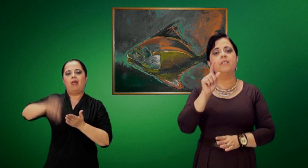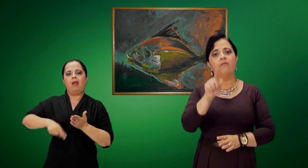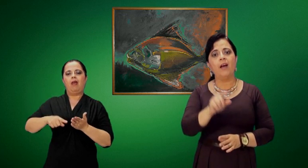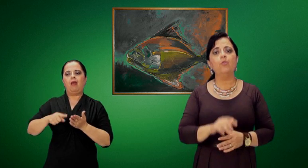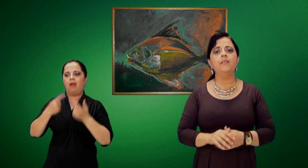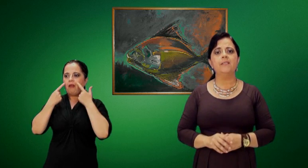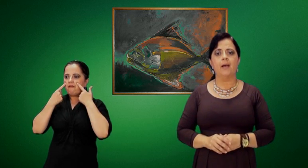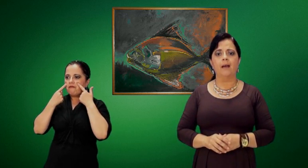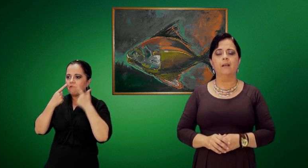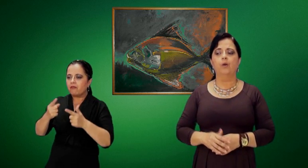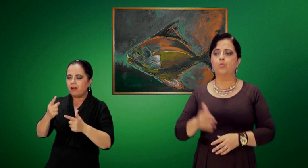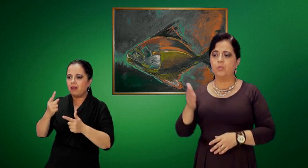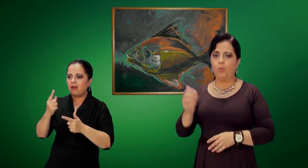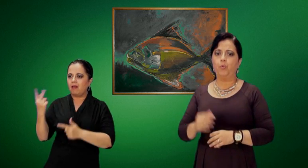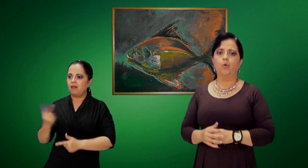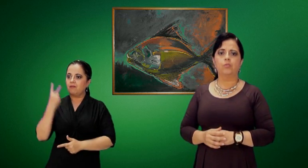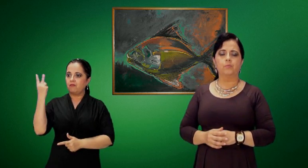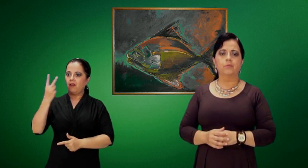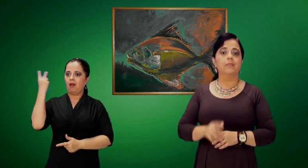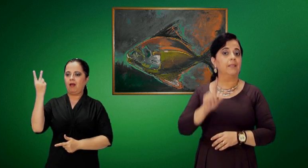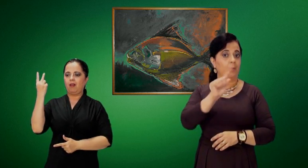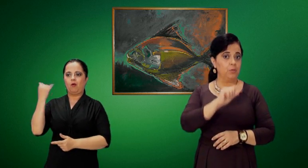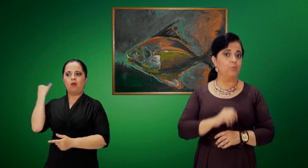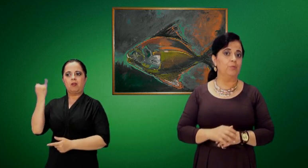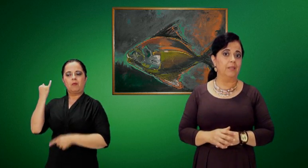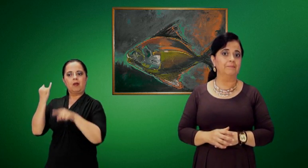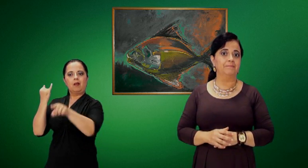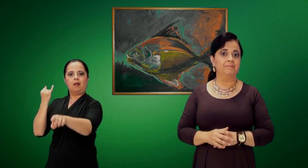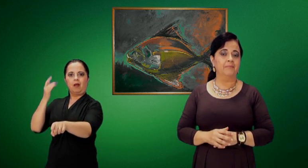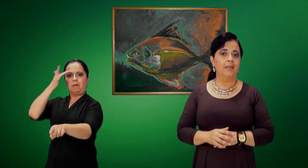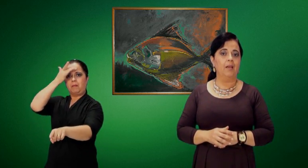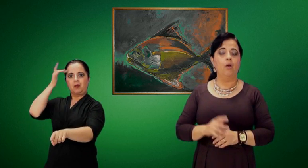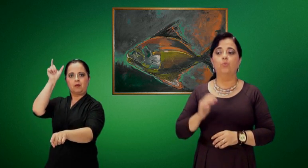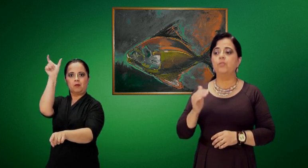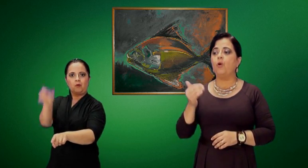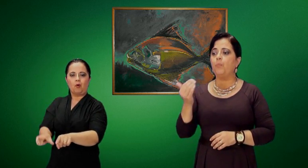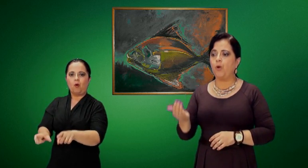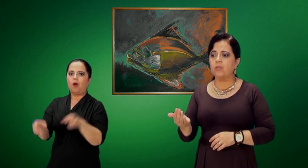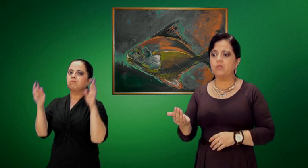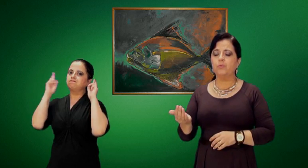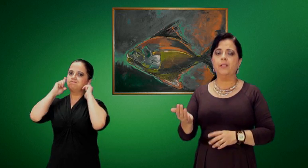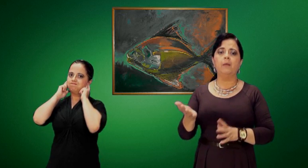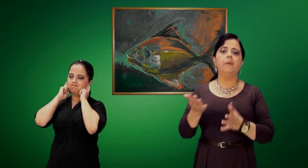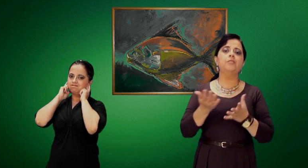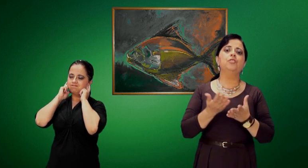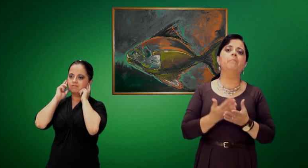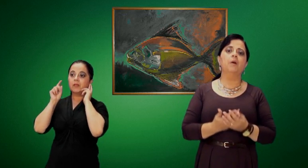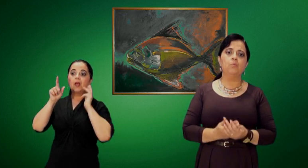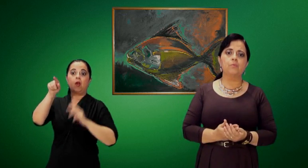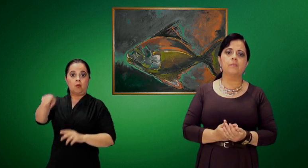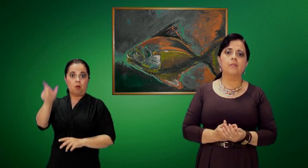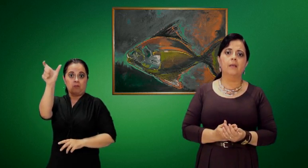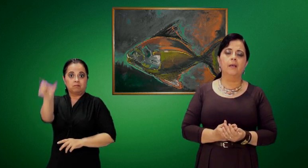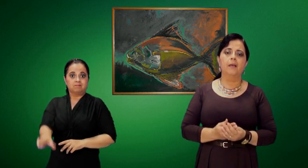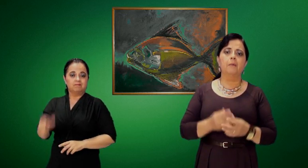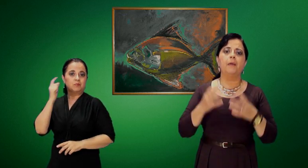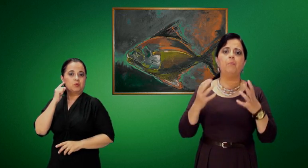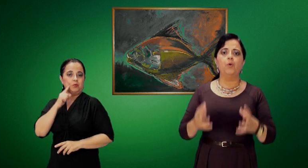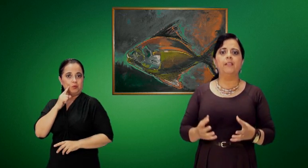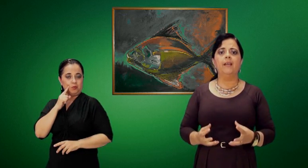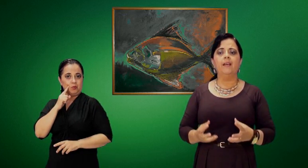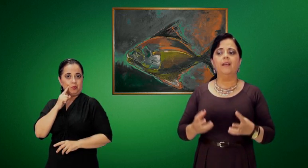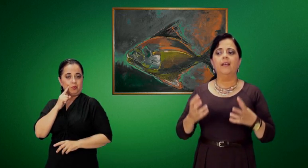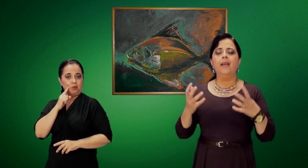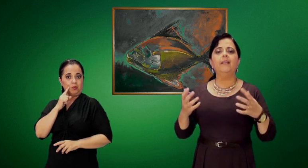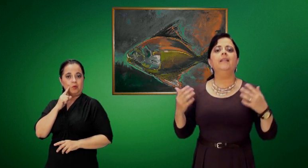é você valorizar o seu próximo que não escuta. O seu próximo que depende de mãos